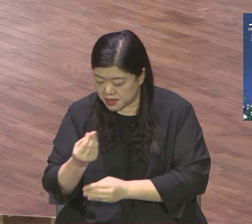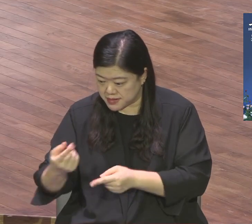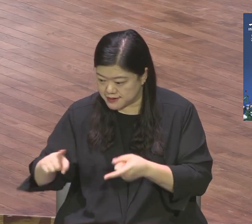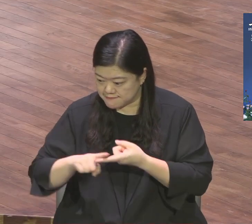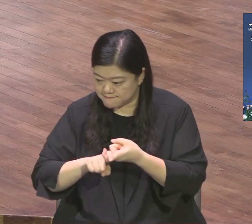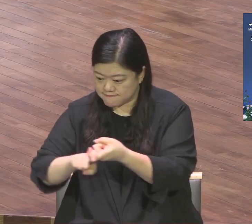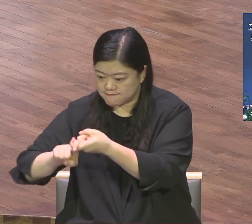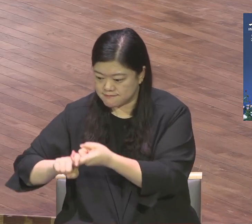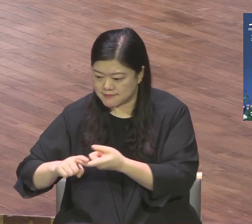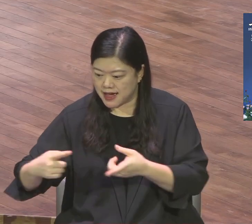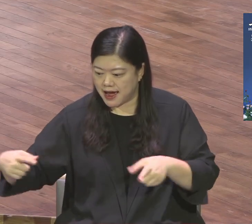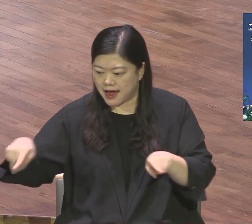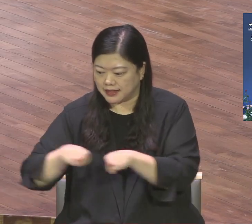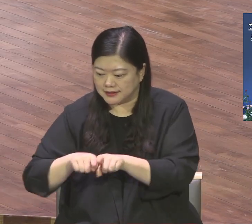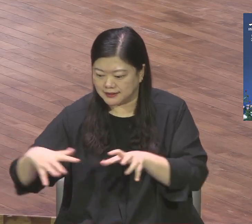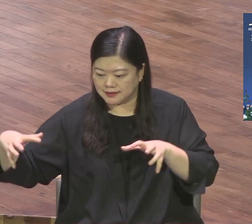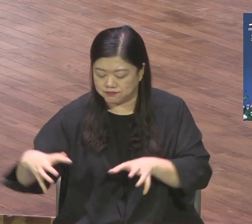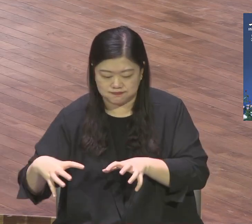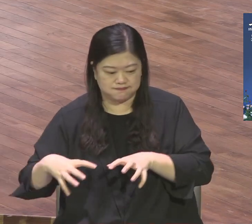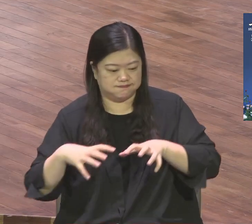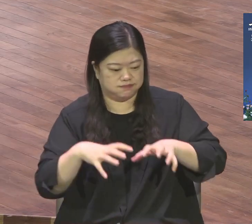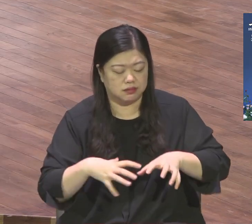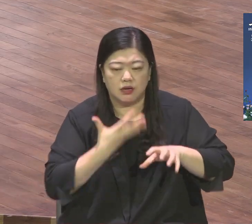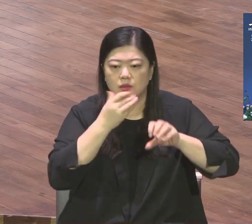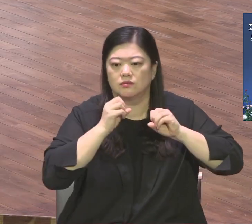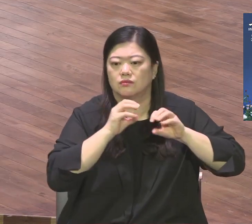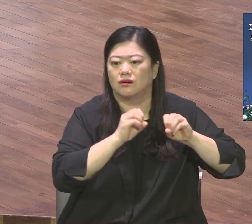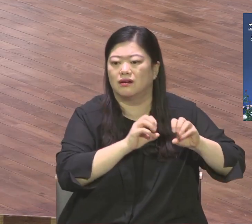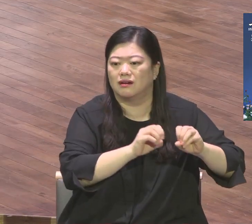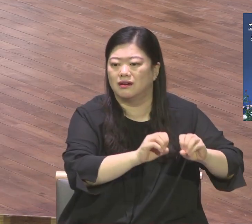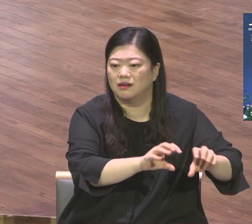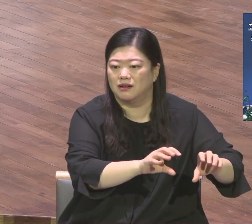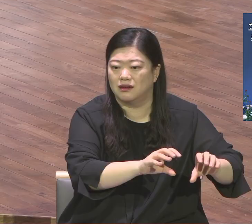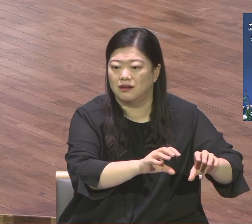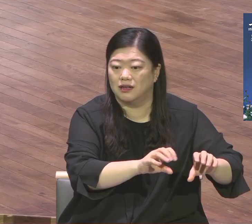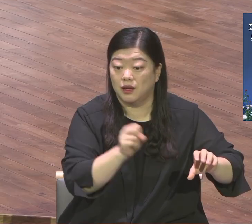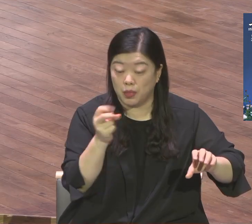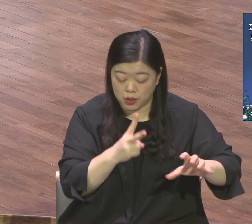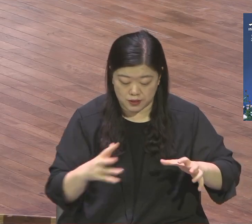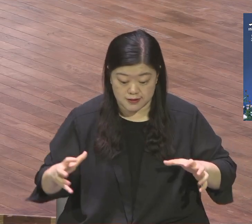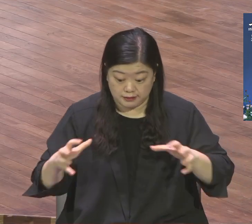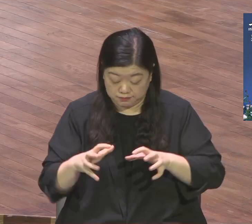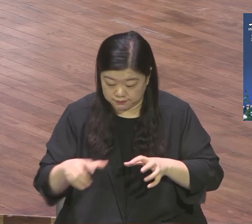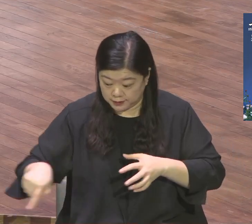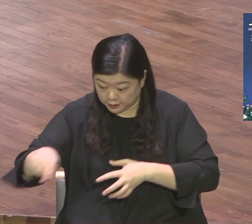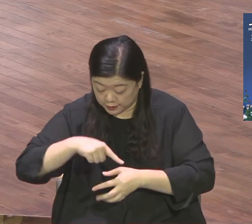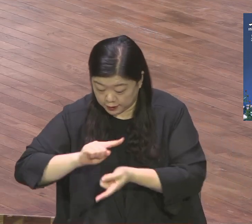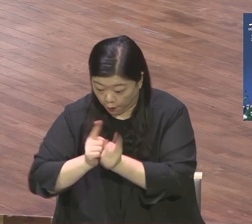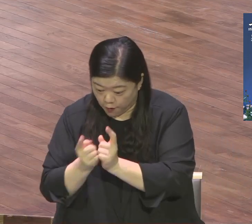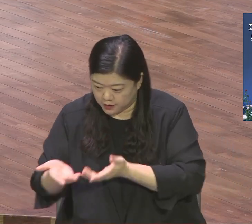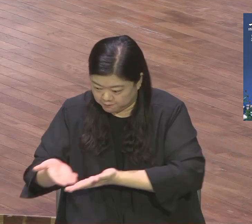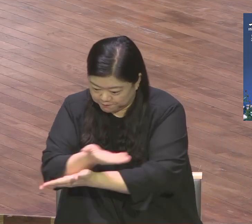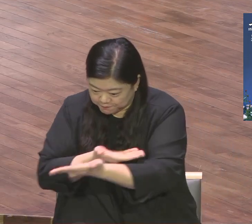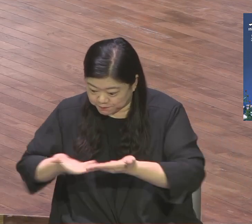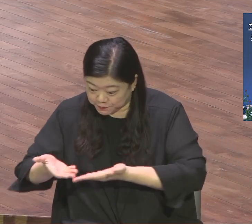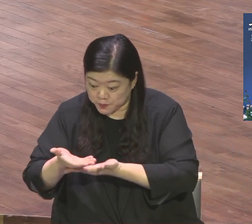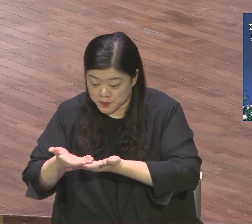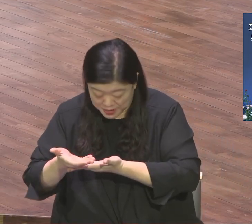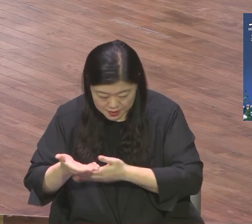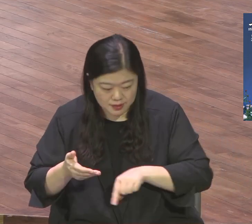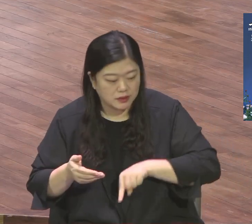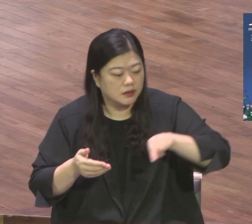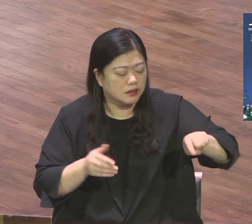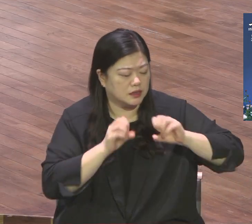그러면 또 다른 사귐이 일어나고 그 사귐 가운데 참된 누림과 기쁨이 회복이 된다는 이런